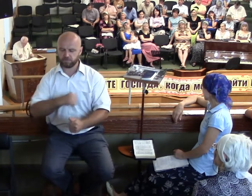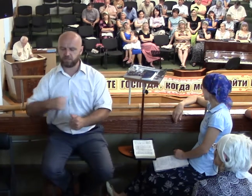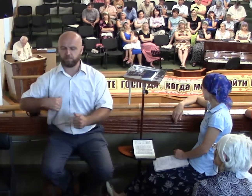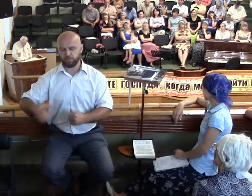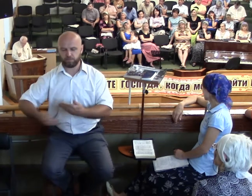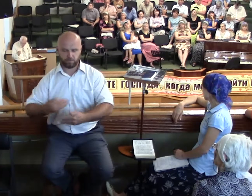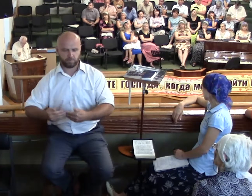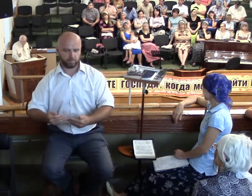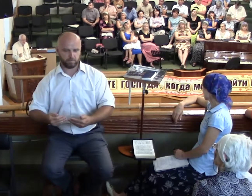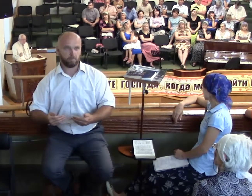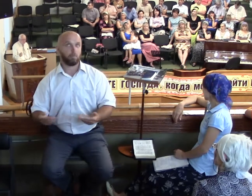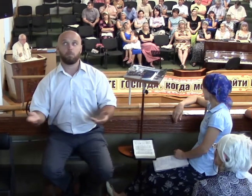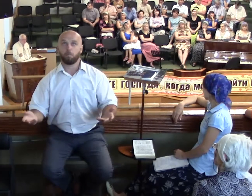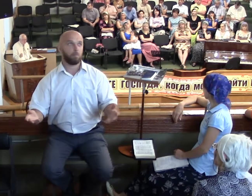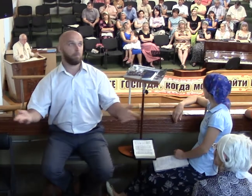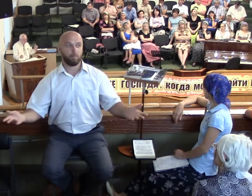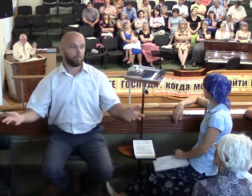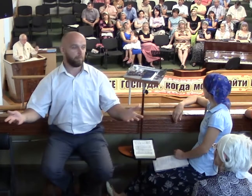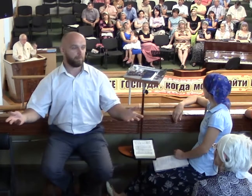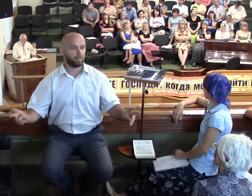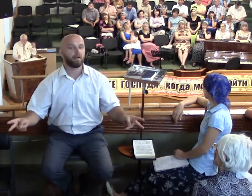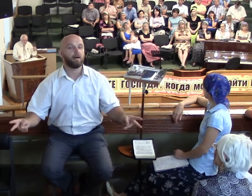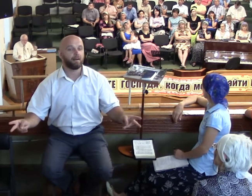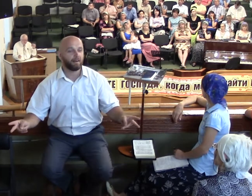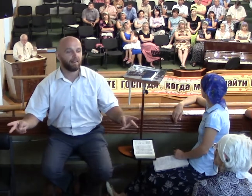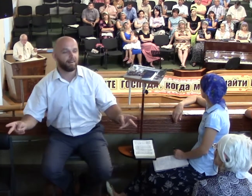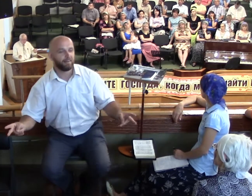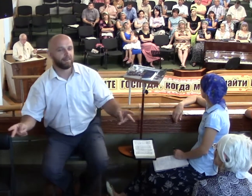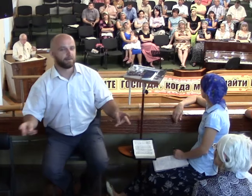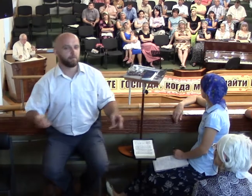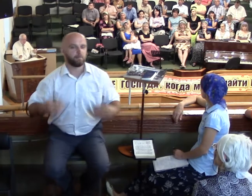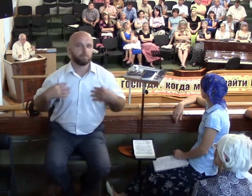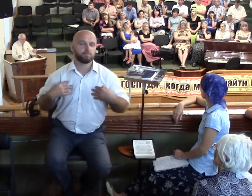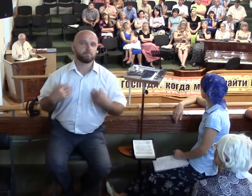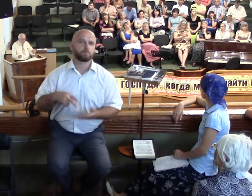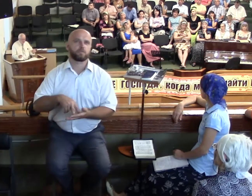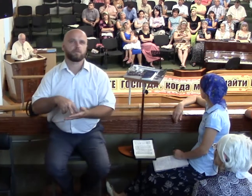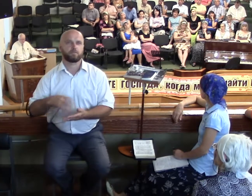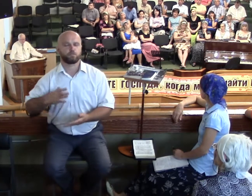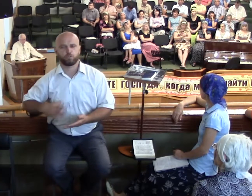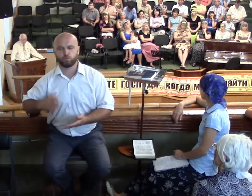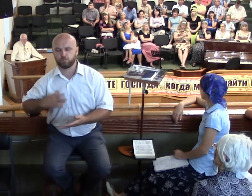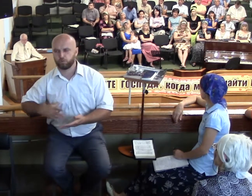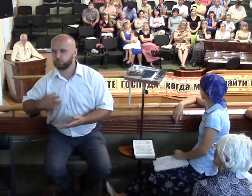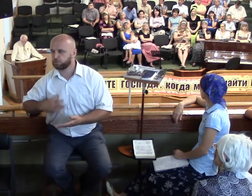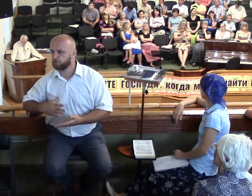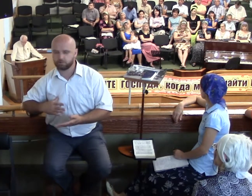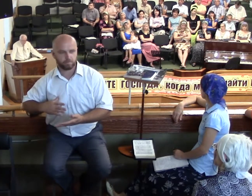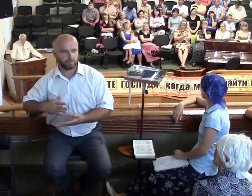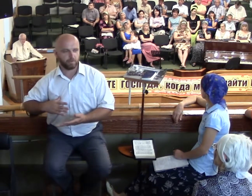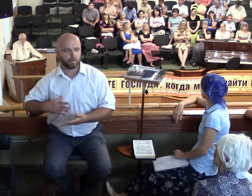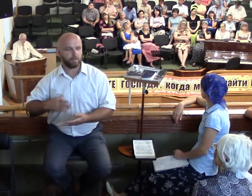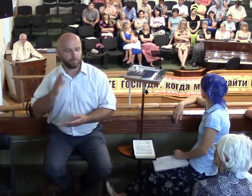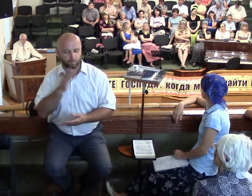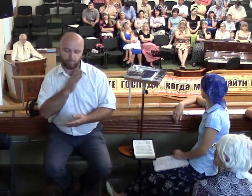с 14 стиха по 17 мы читаем призыв участвовать нам, лично нам участвовать в этом процессе.